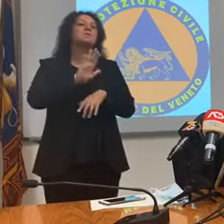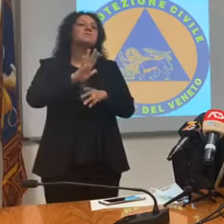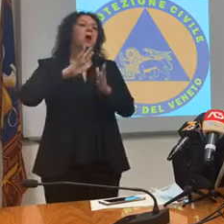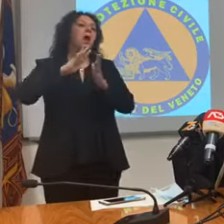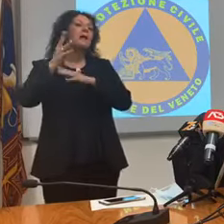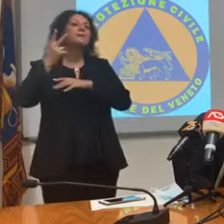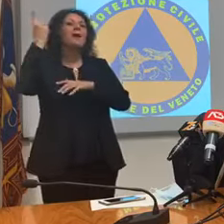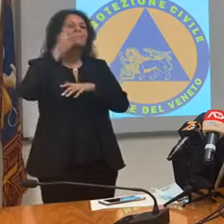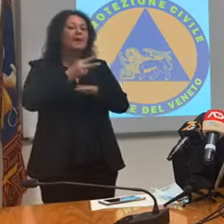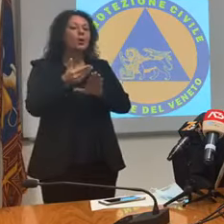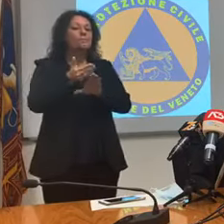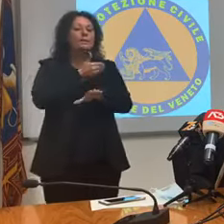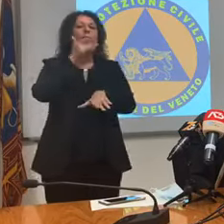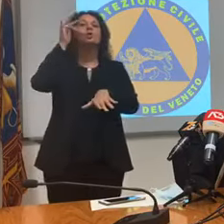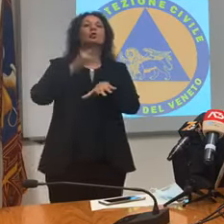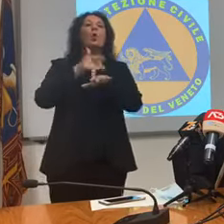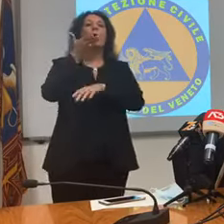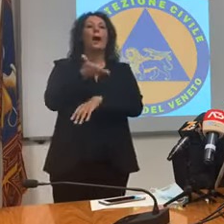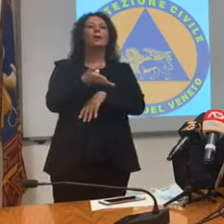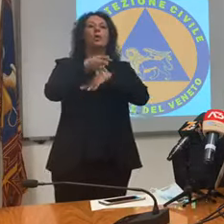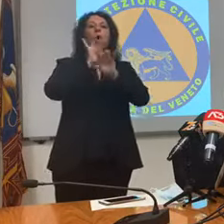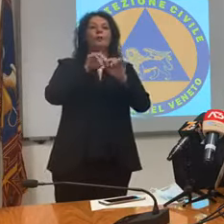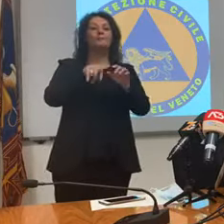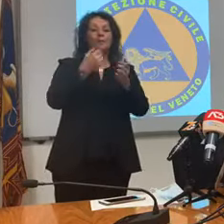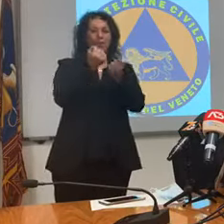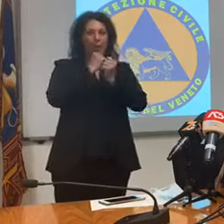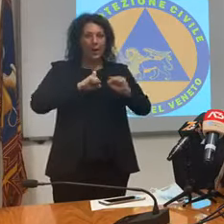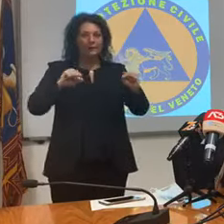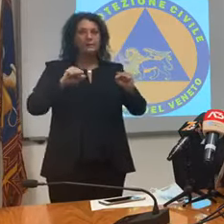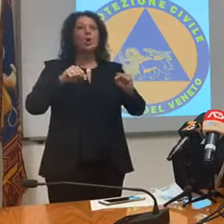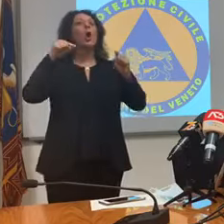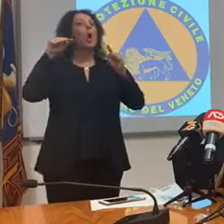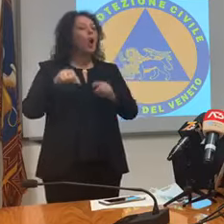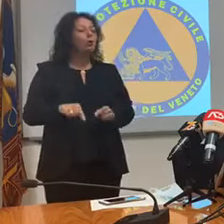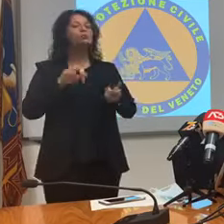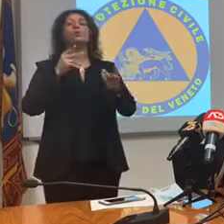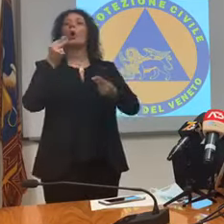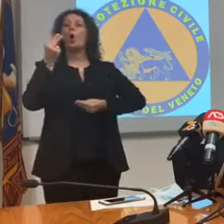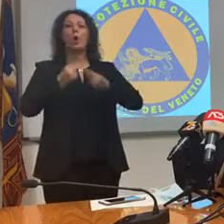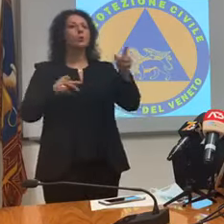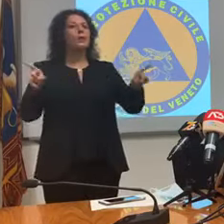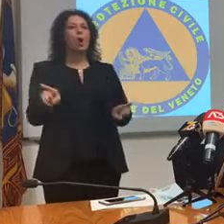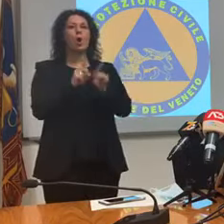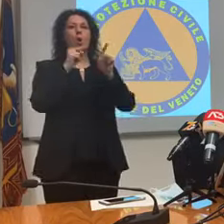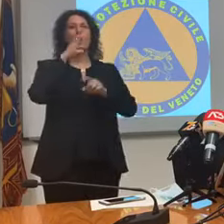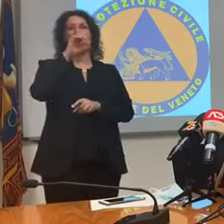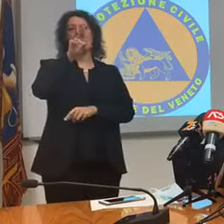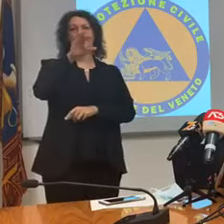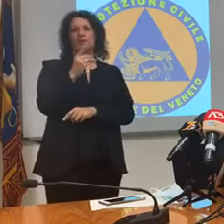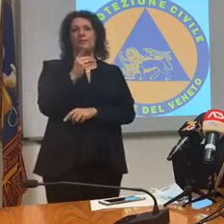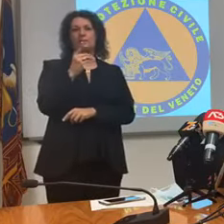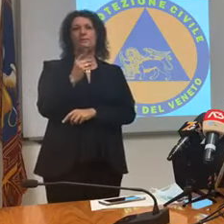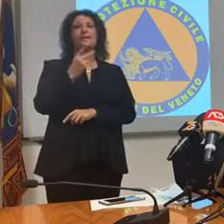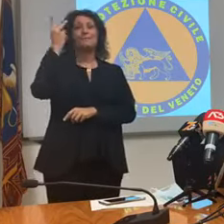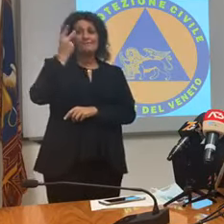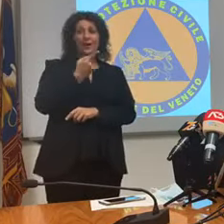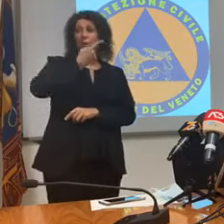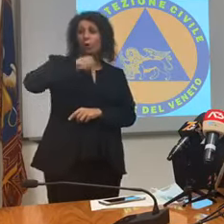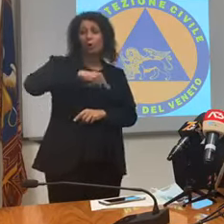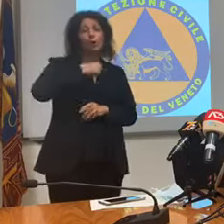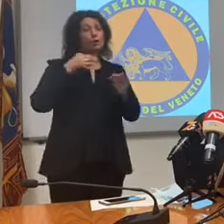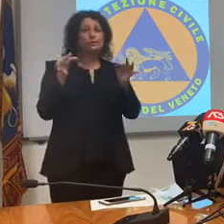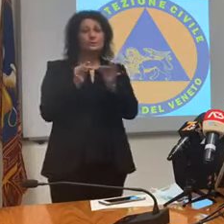di positività, si sono negativizzati e oggi vengono conteggiati. Ok, però non ci sembra corretto